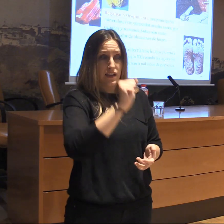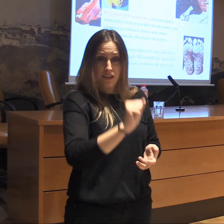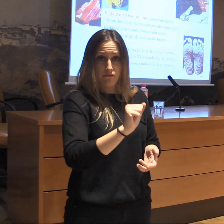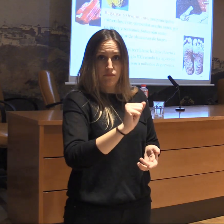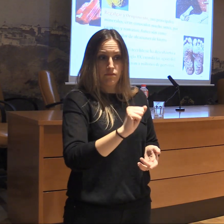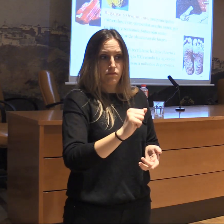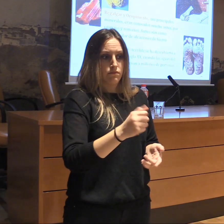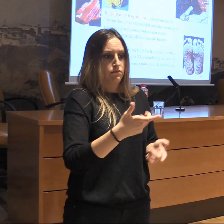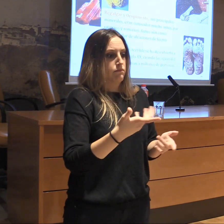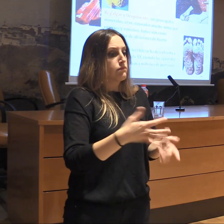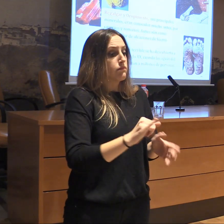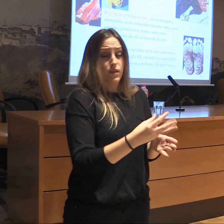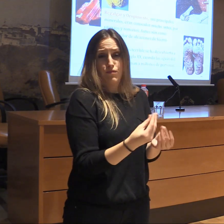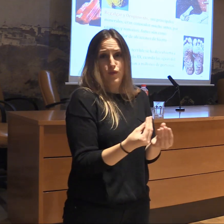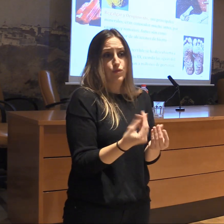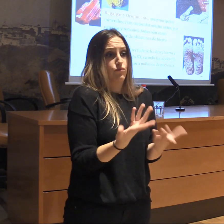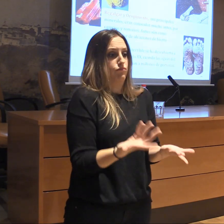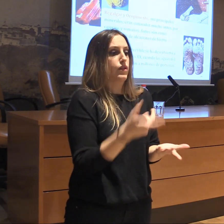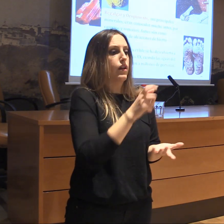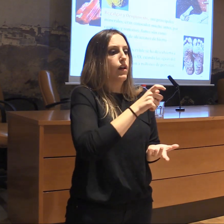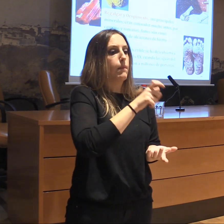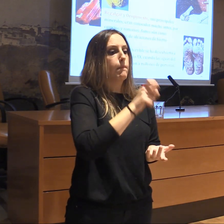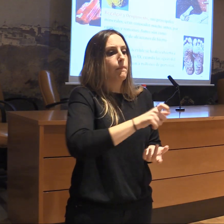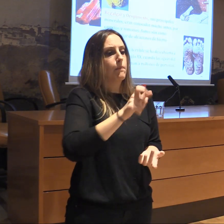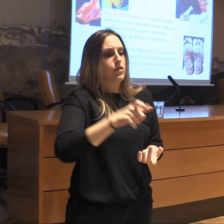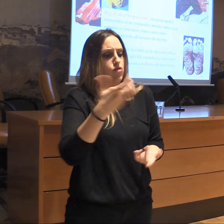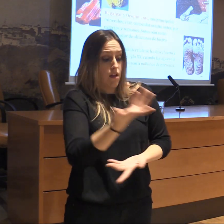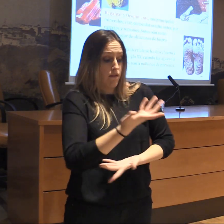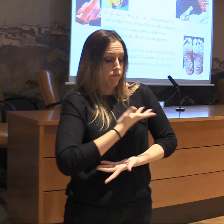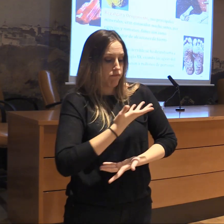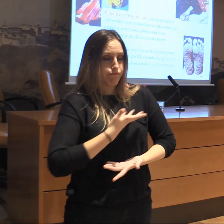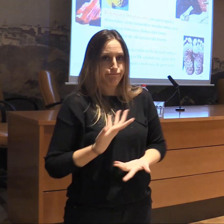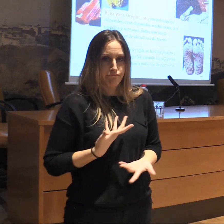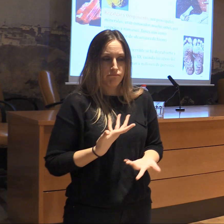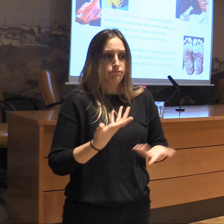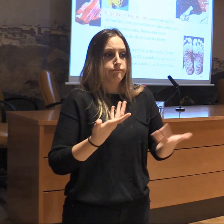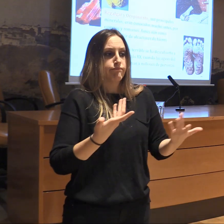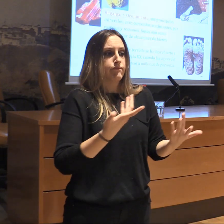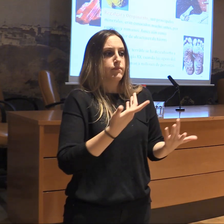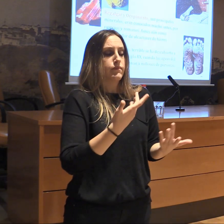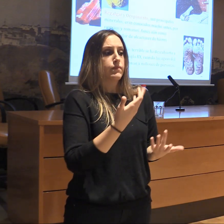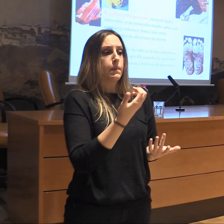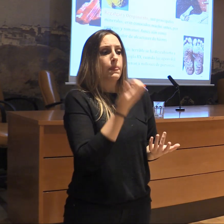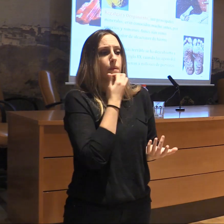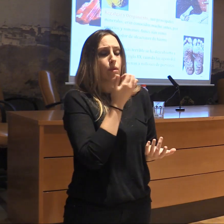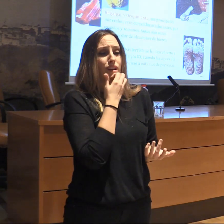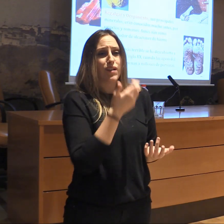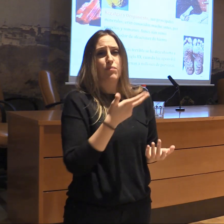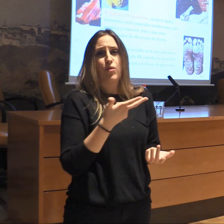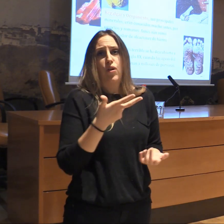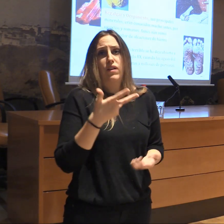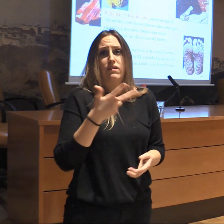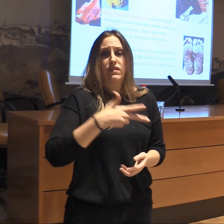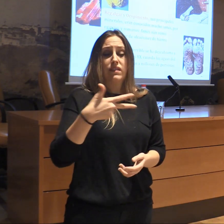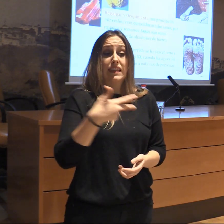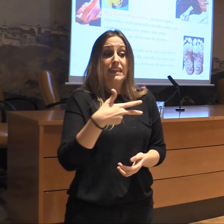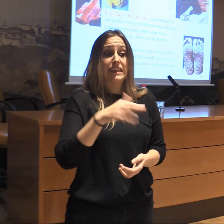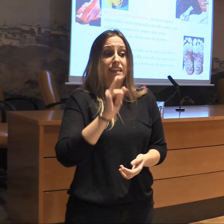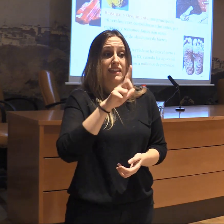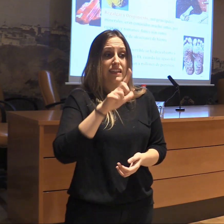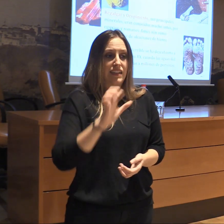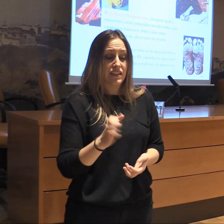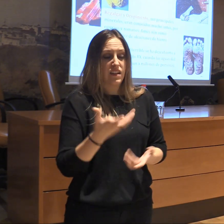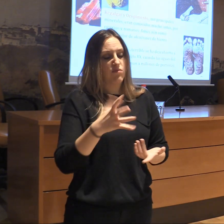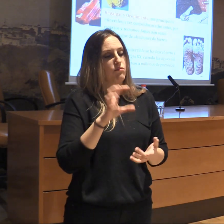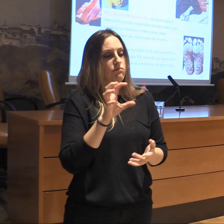tolerar. Hay unos casos parecidos, por ejemplo, en el norte de Chile, en Antofagasta. Lo que pasa es que en un país con un nivel